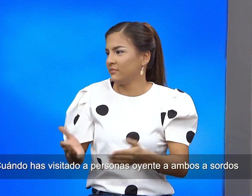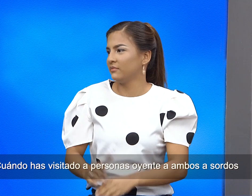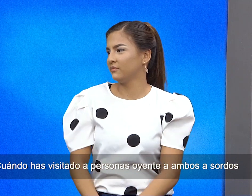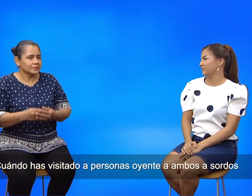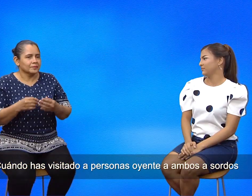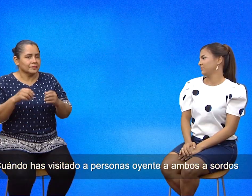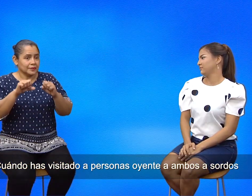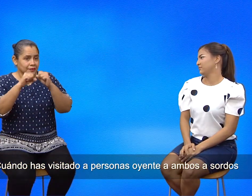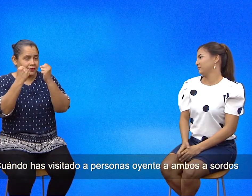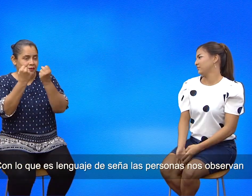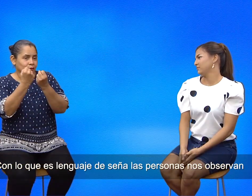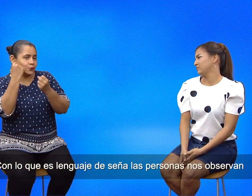ambos, a sordos?